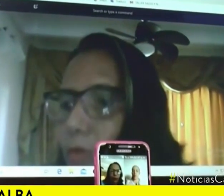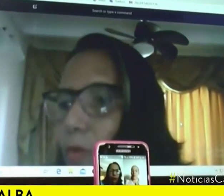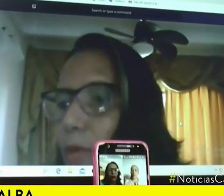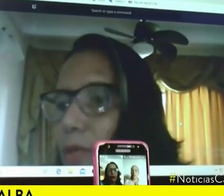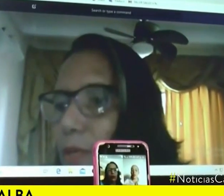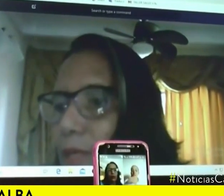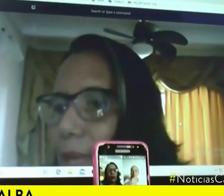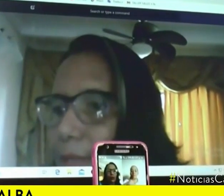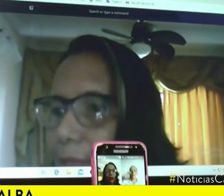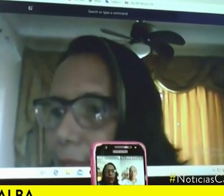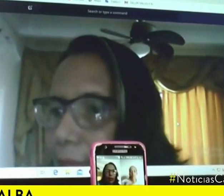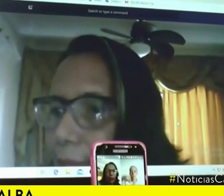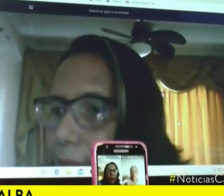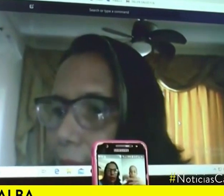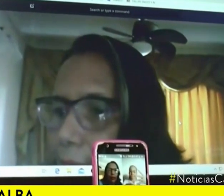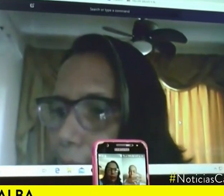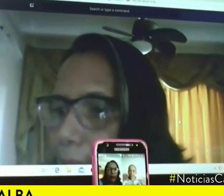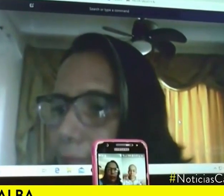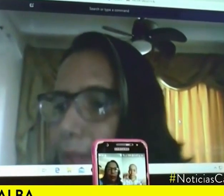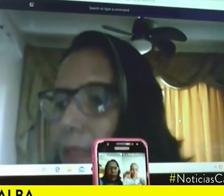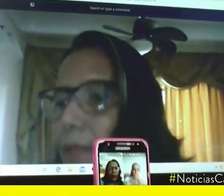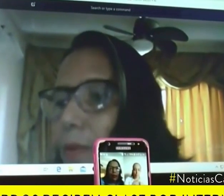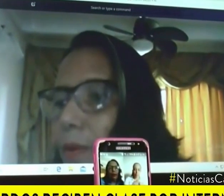momentos, cuáles son las el aplicativo,